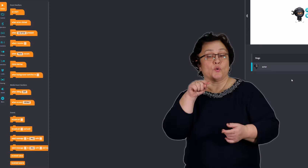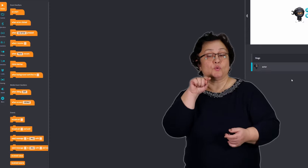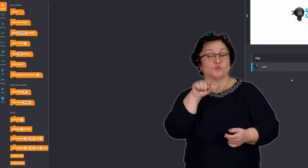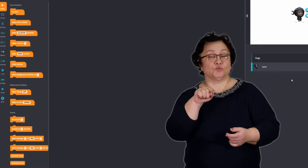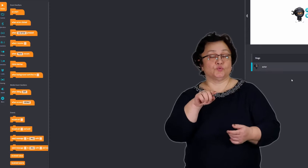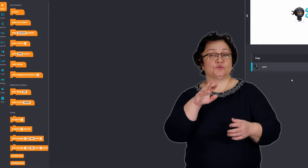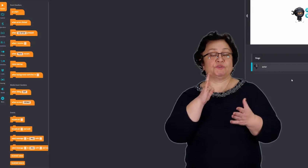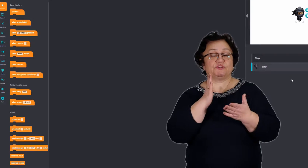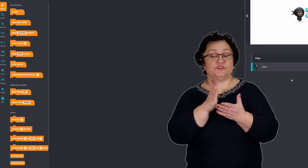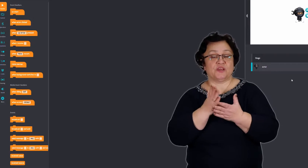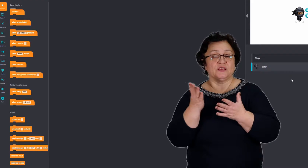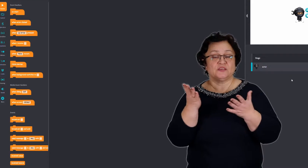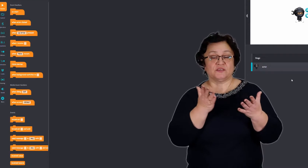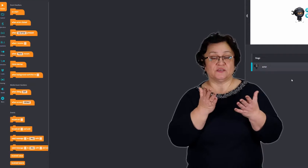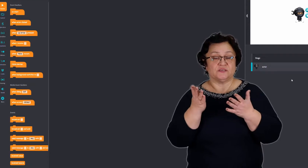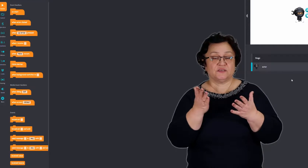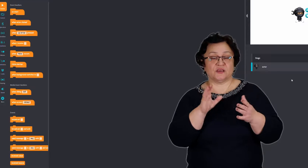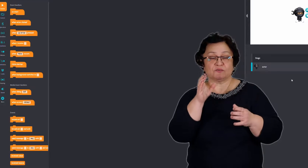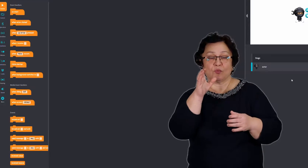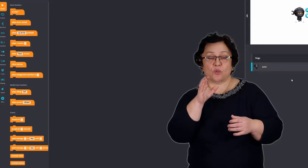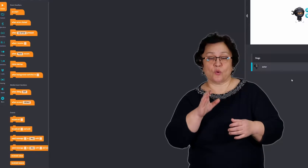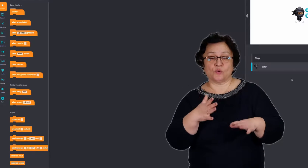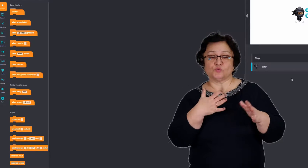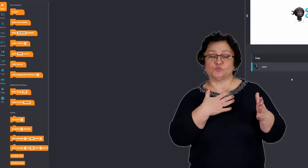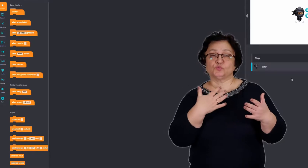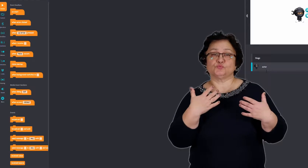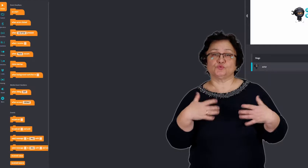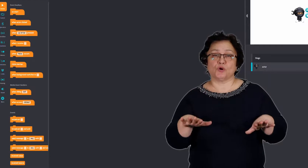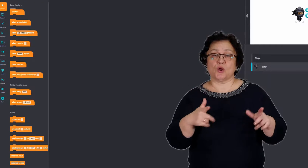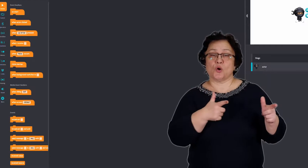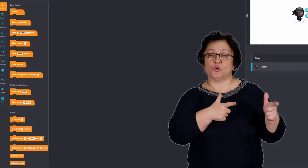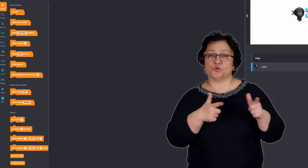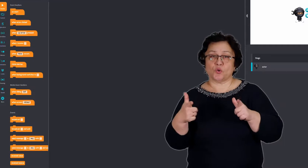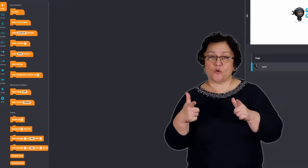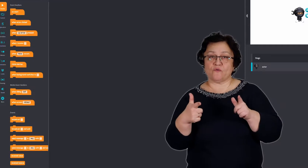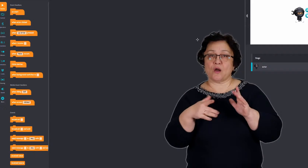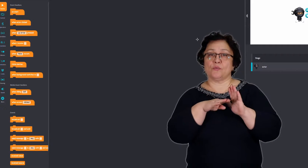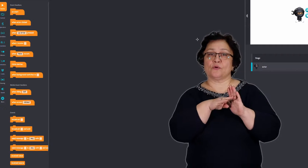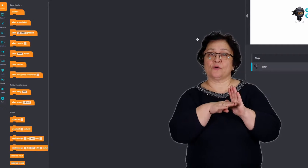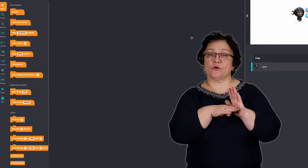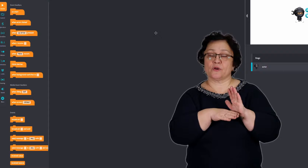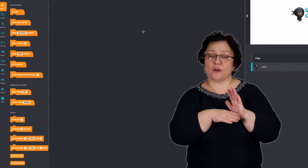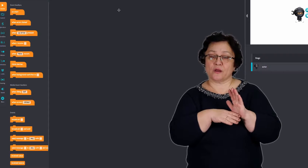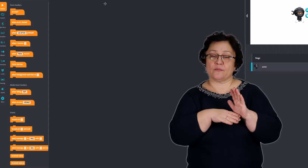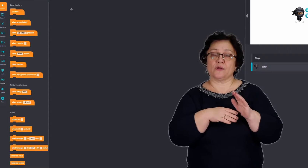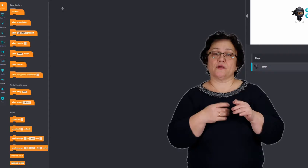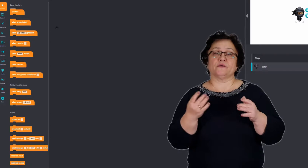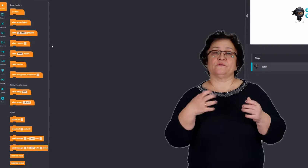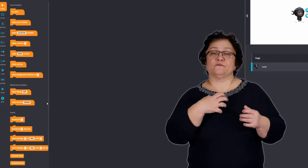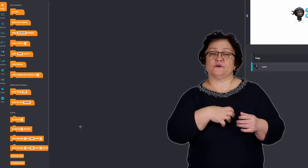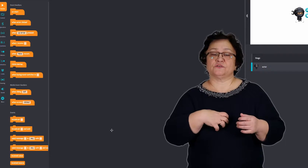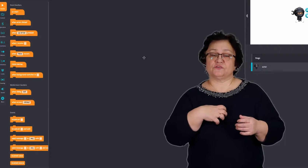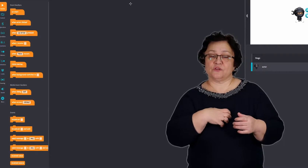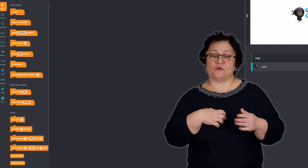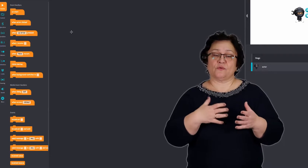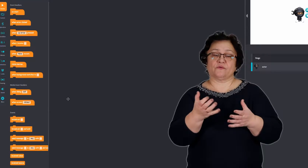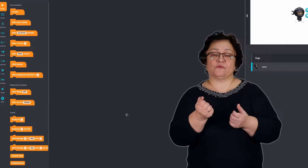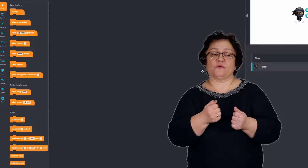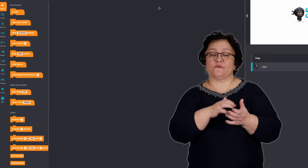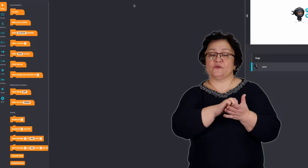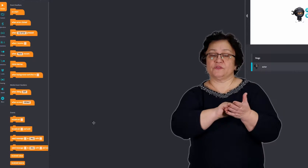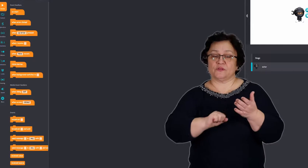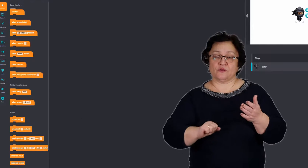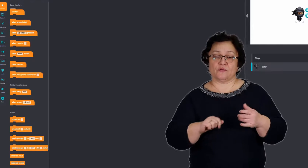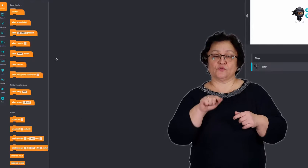той персонаж, в якого отут є якісь блоки і вже готова програма,